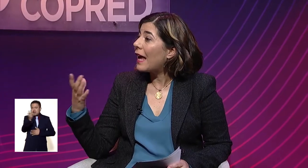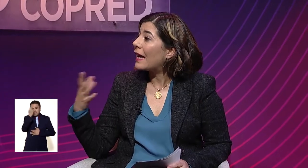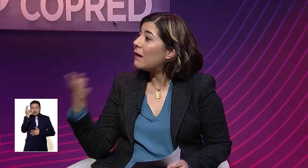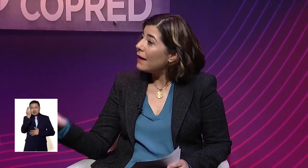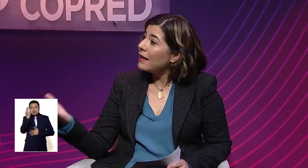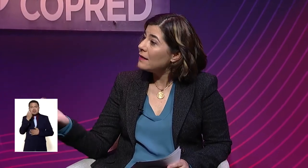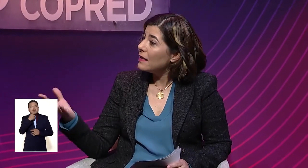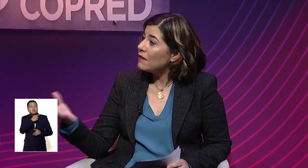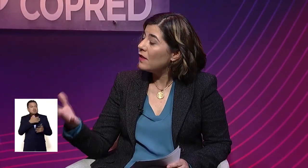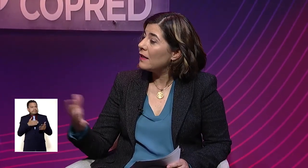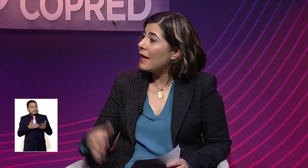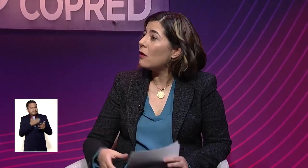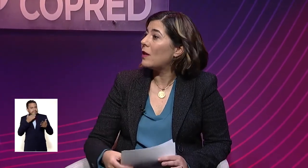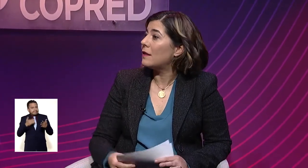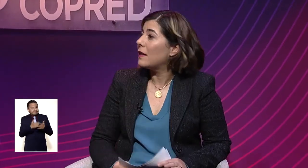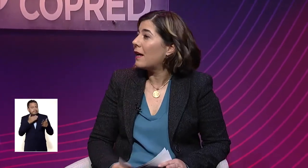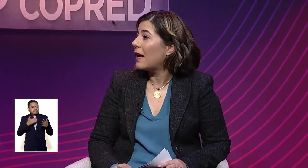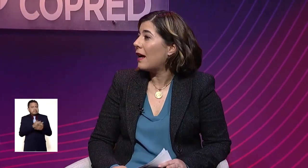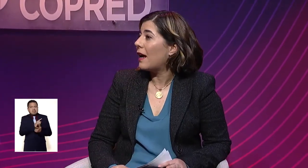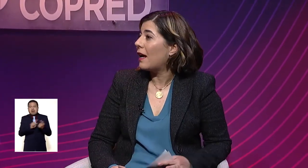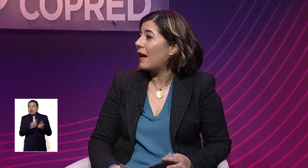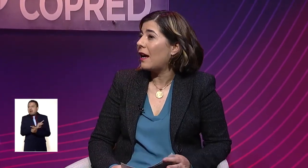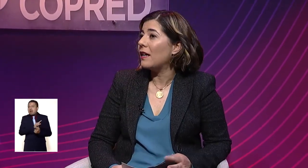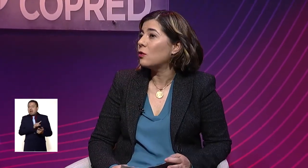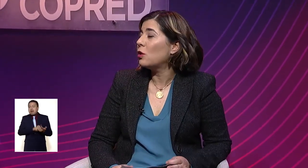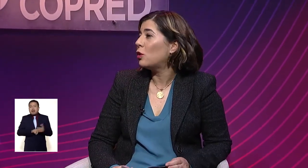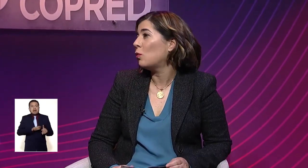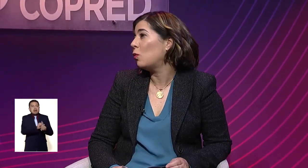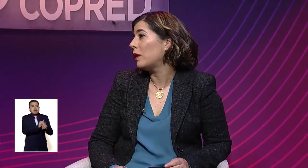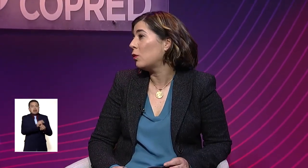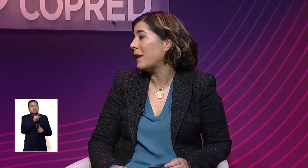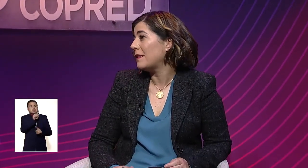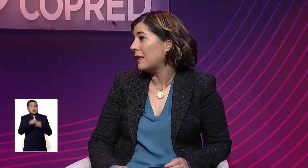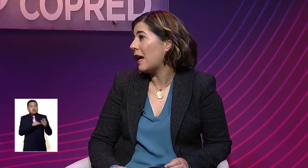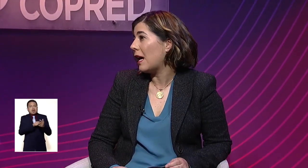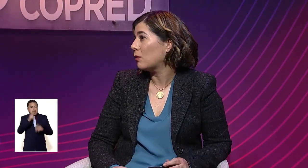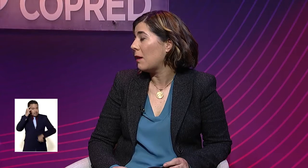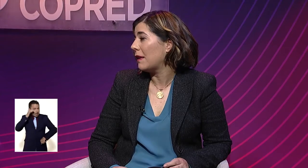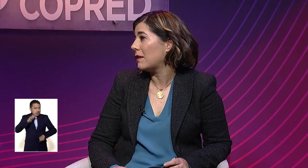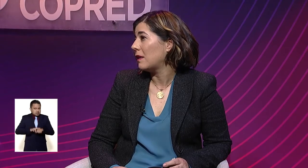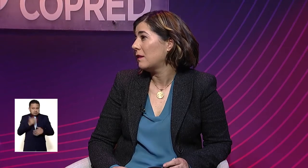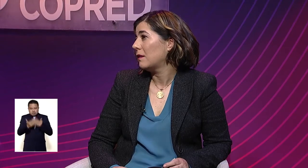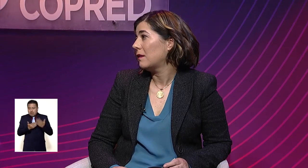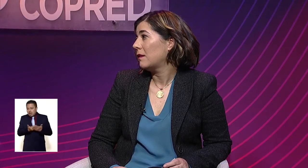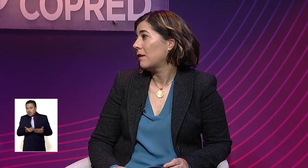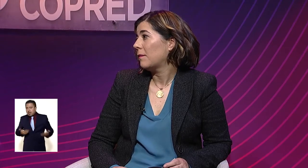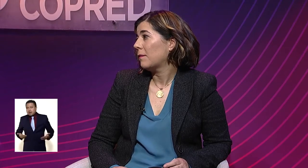qué barreras te has enfrentado hasta llegar al estudio de tu maestría actualmente?